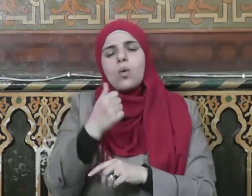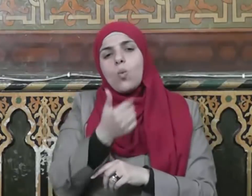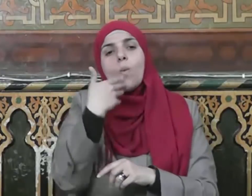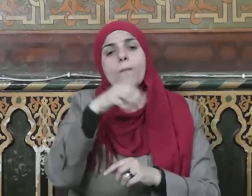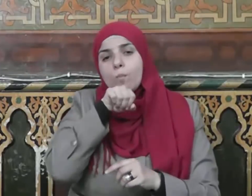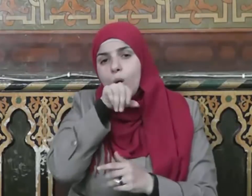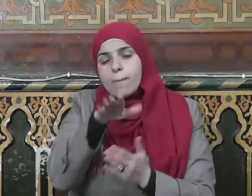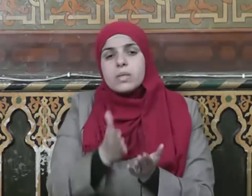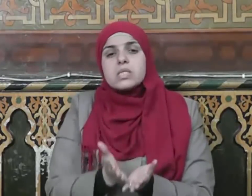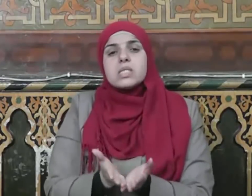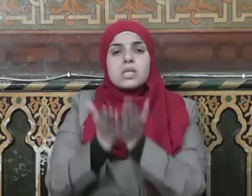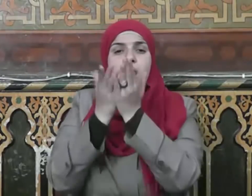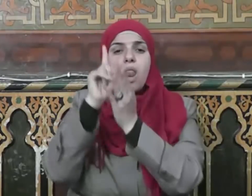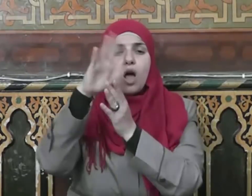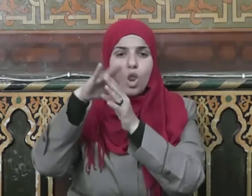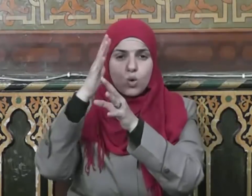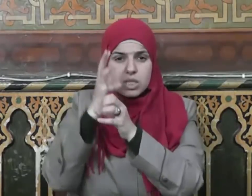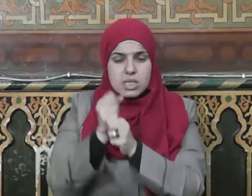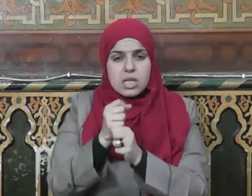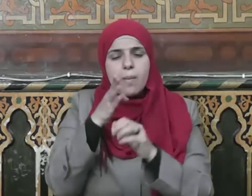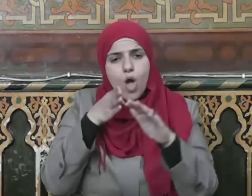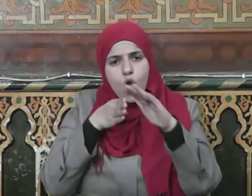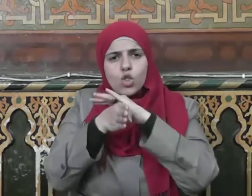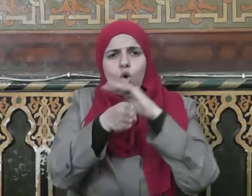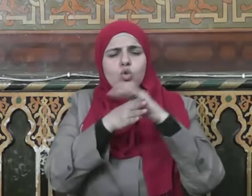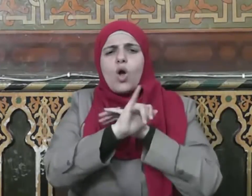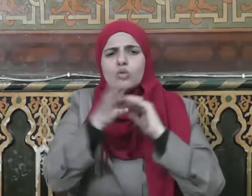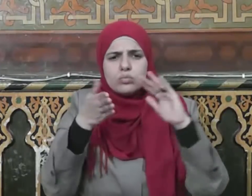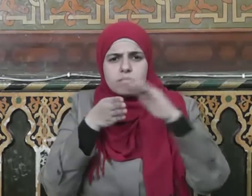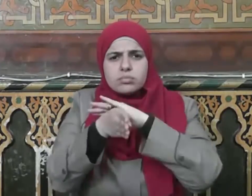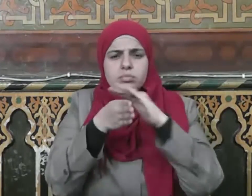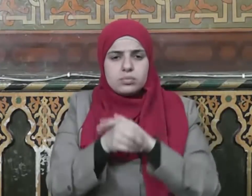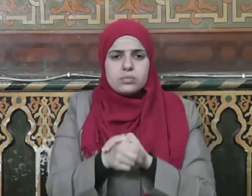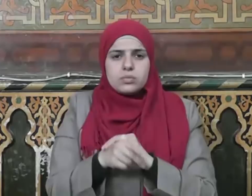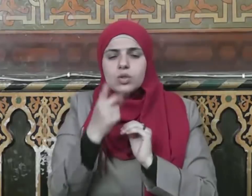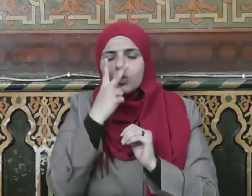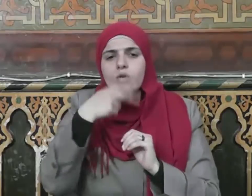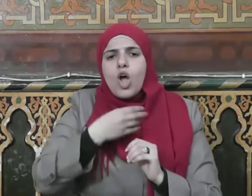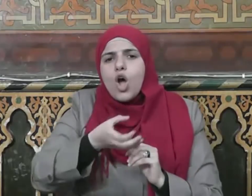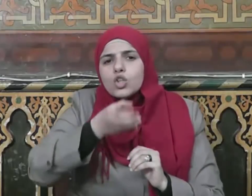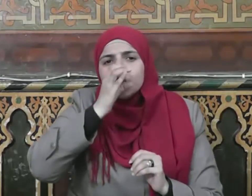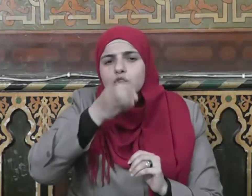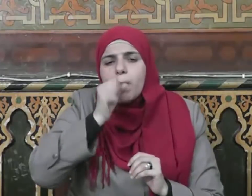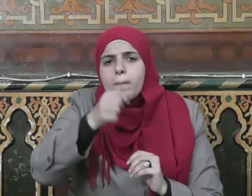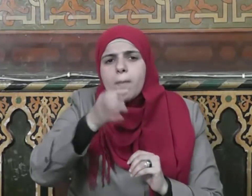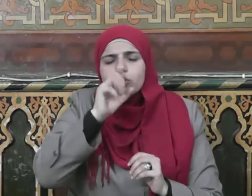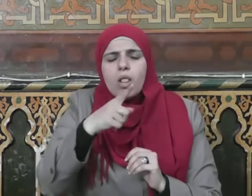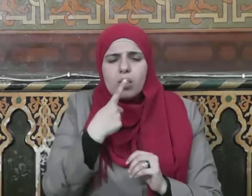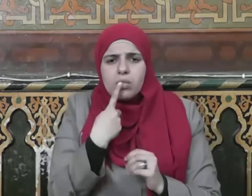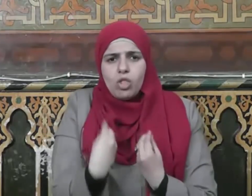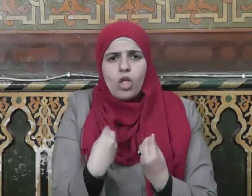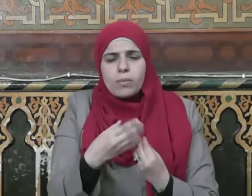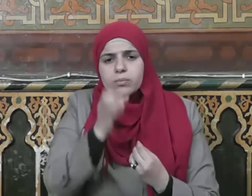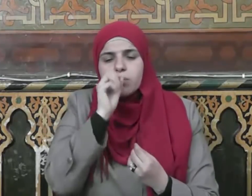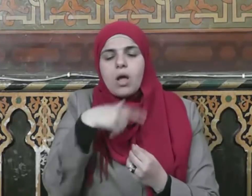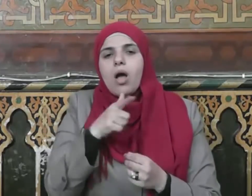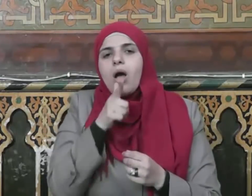عليه وسلم يدخلها ويشرب من ماء فيها طيب. قال أنس رضي الله